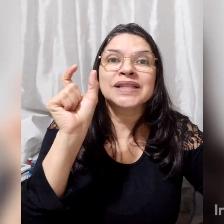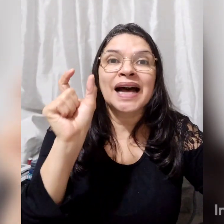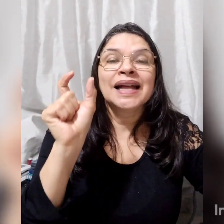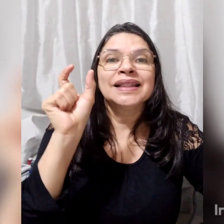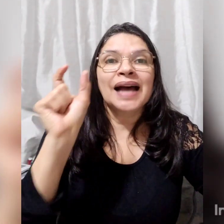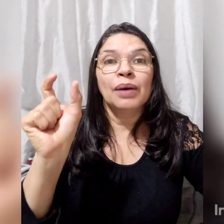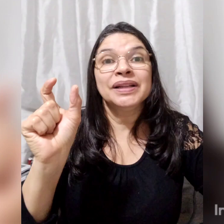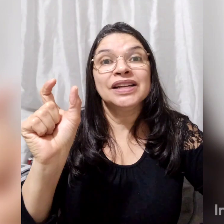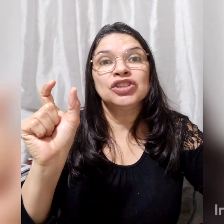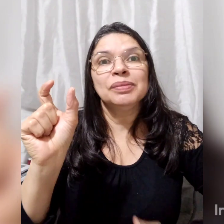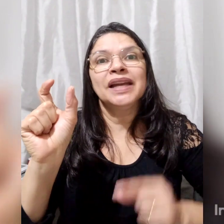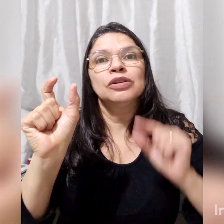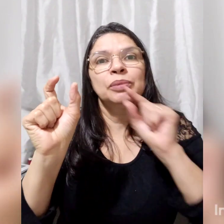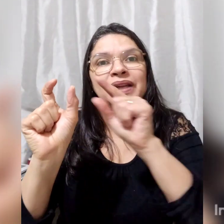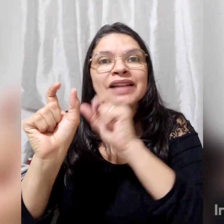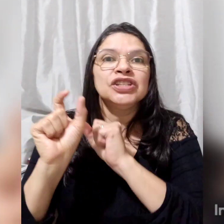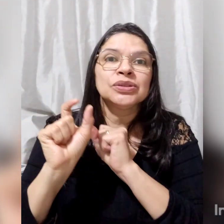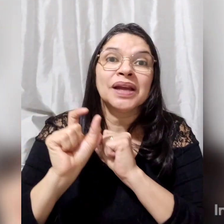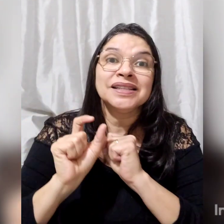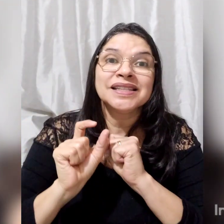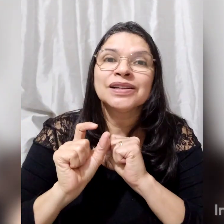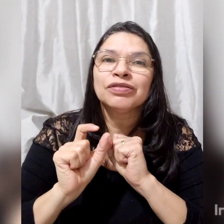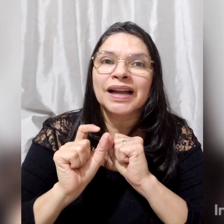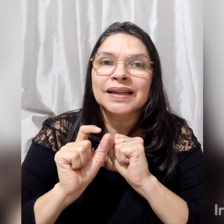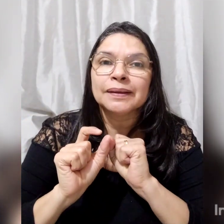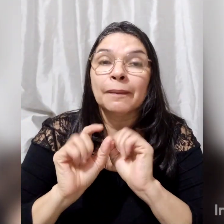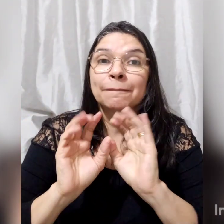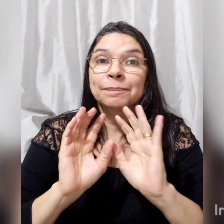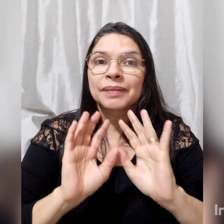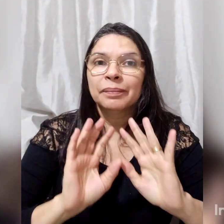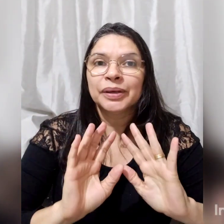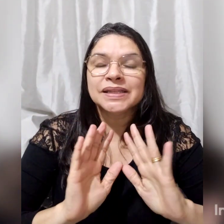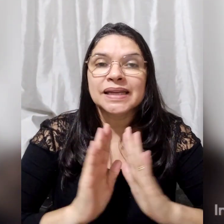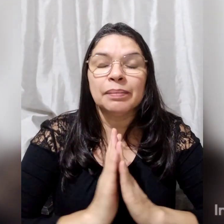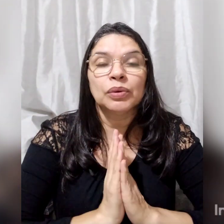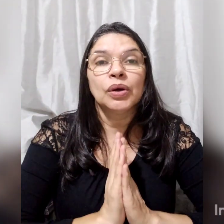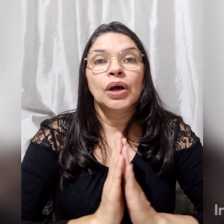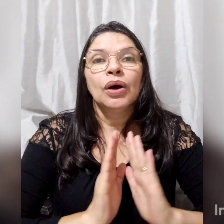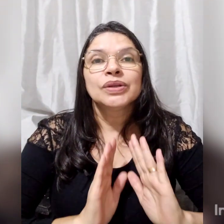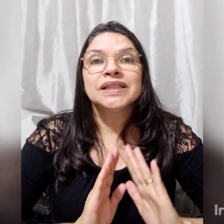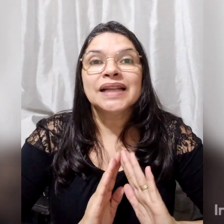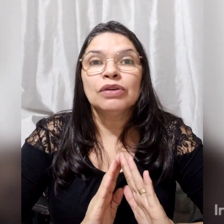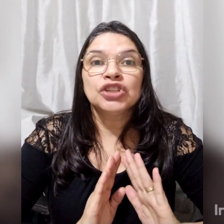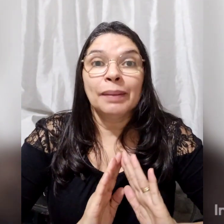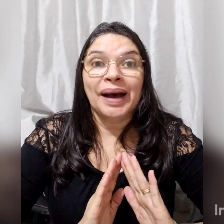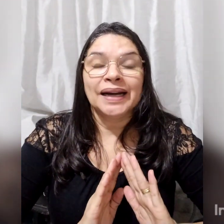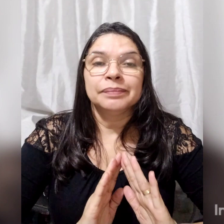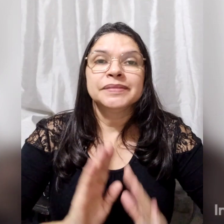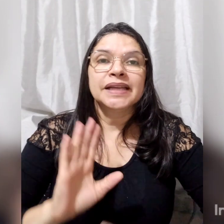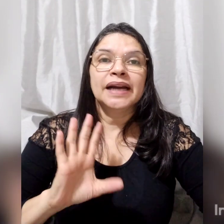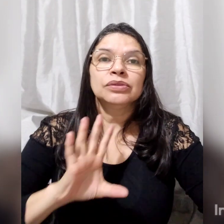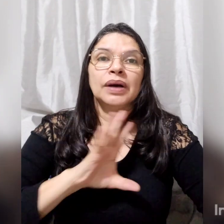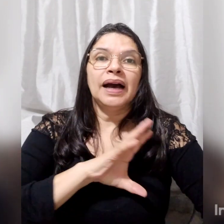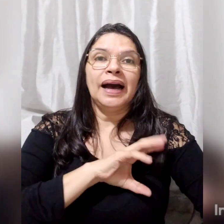usar tal entendimento, porque é disso que eles estão falando. Por exemplo, o sinal de amar, certo?